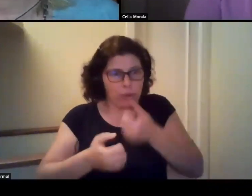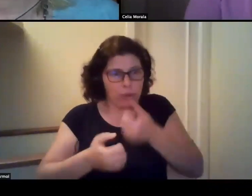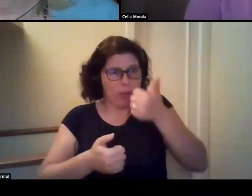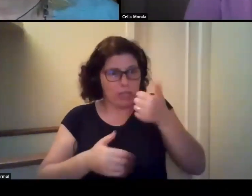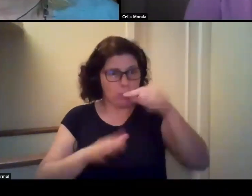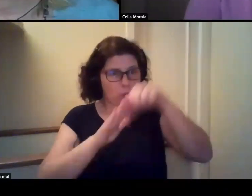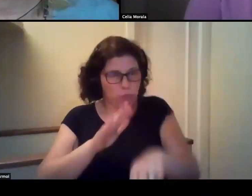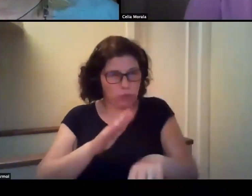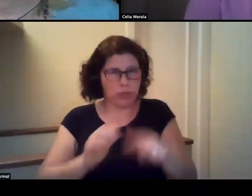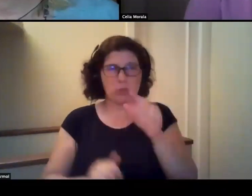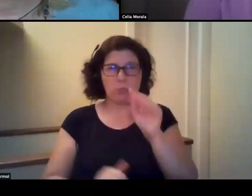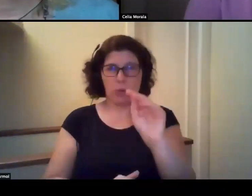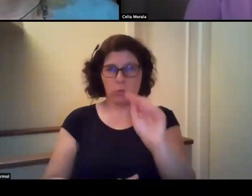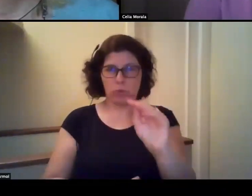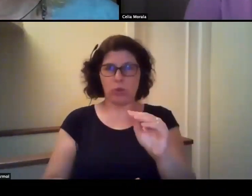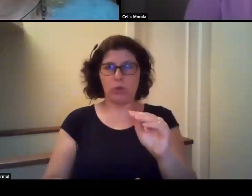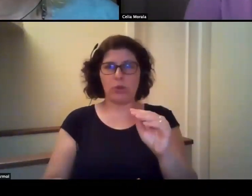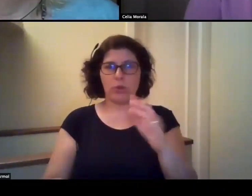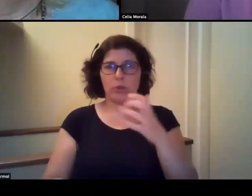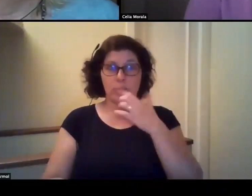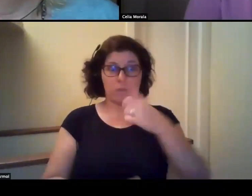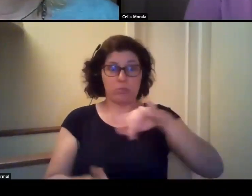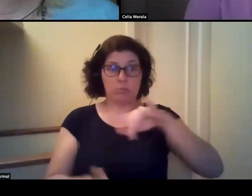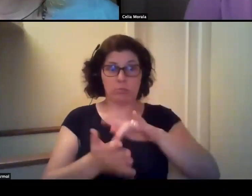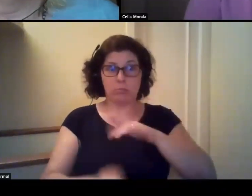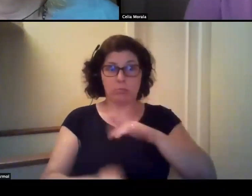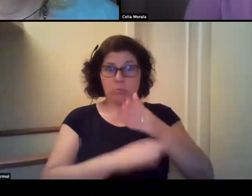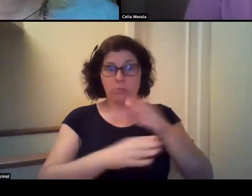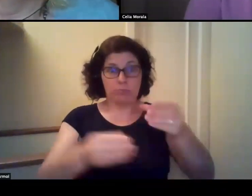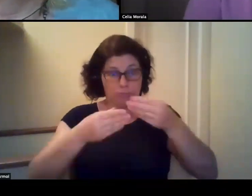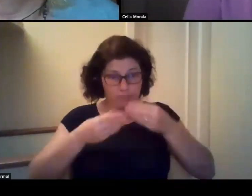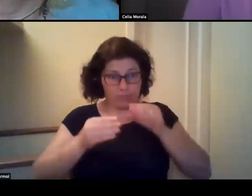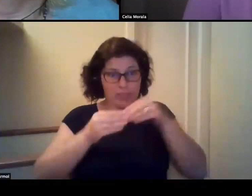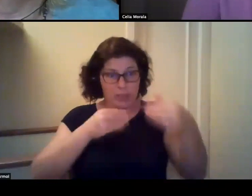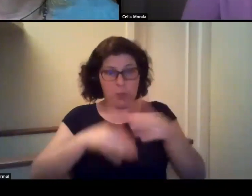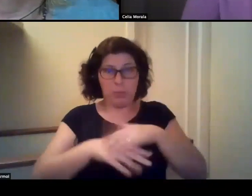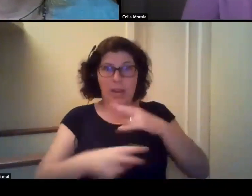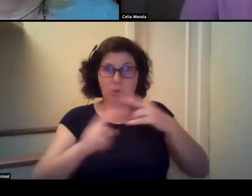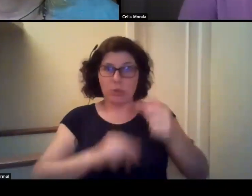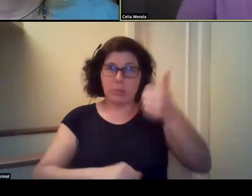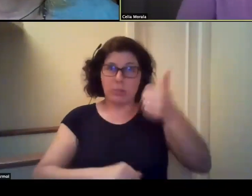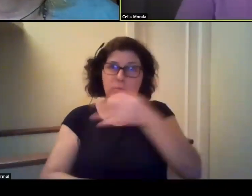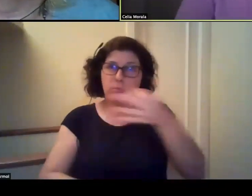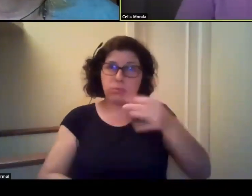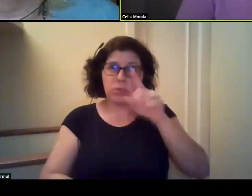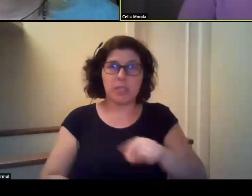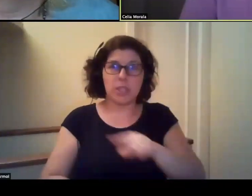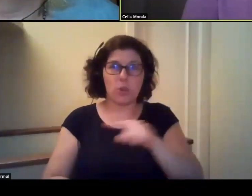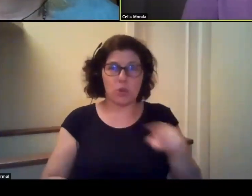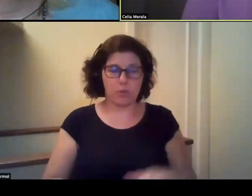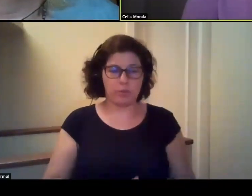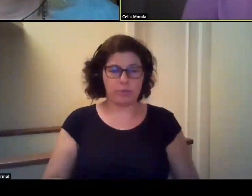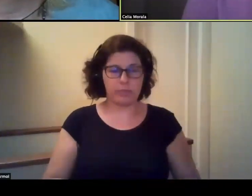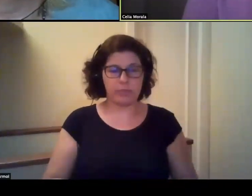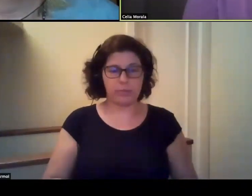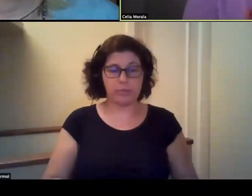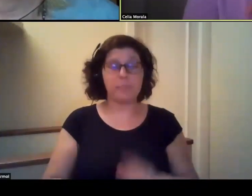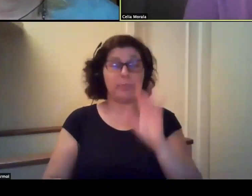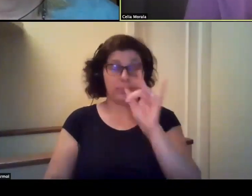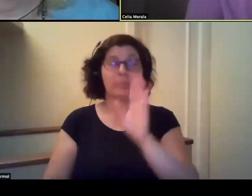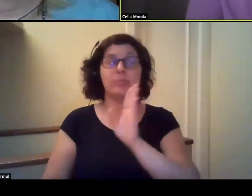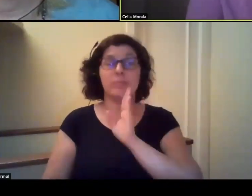de consulta para poder abordar estas preguntas de forma eficaz. Sí, por supuesto. Como os